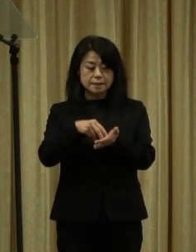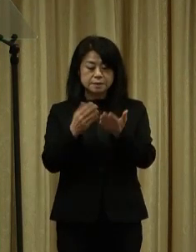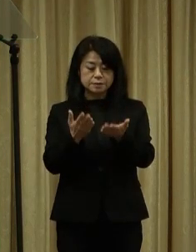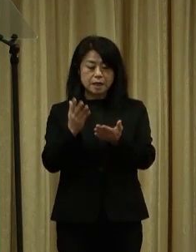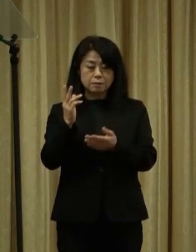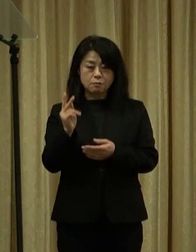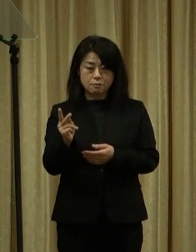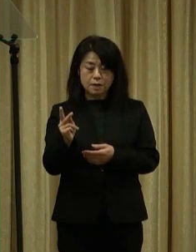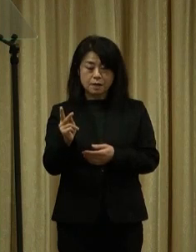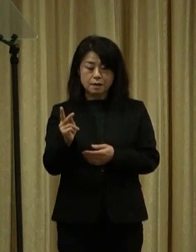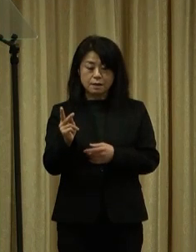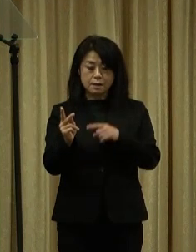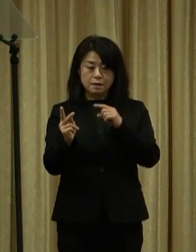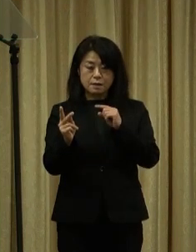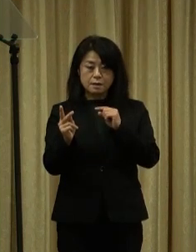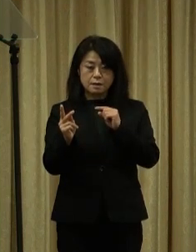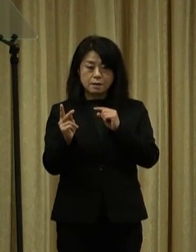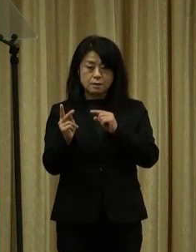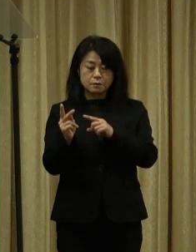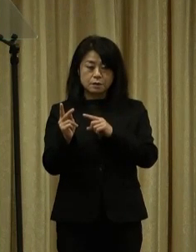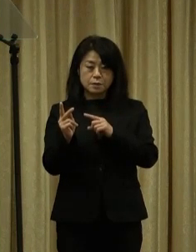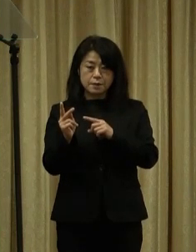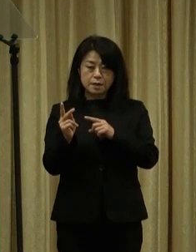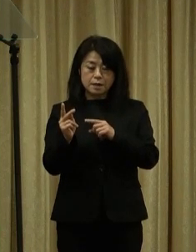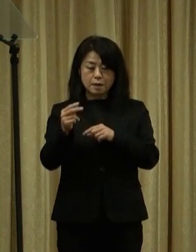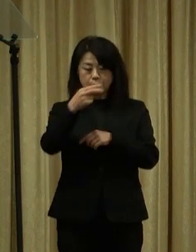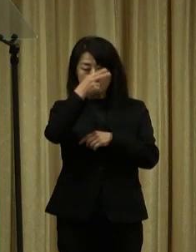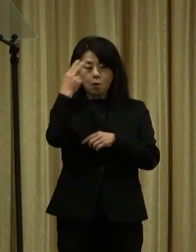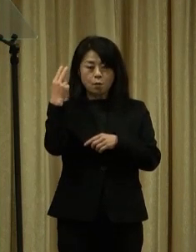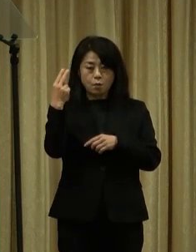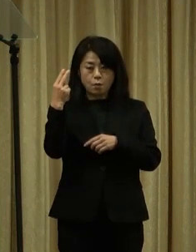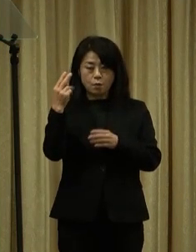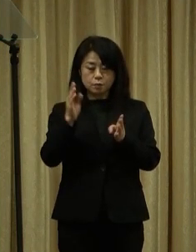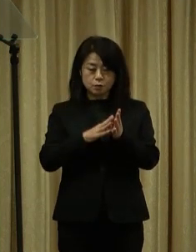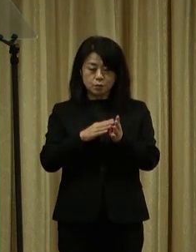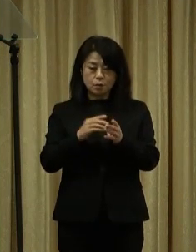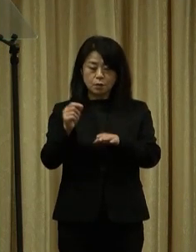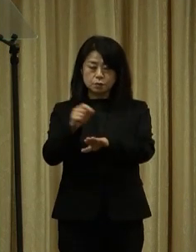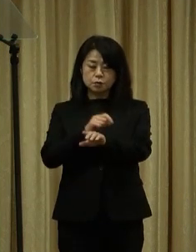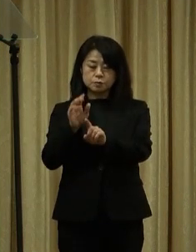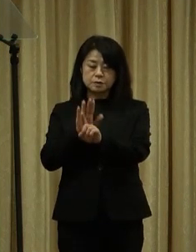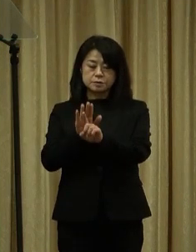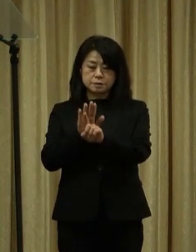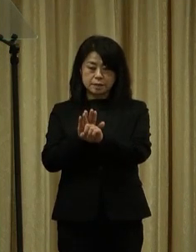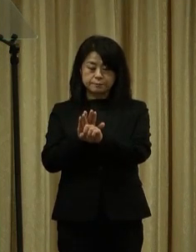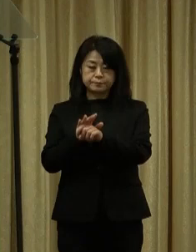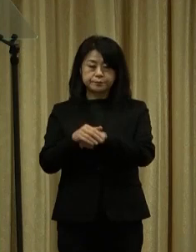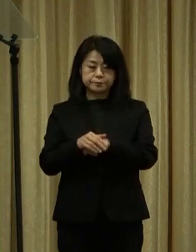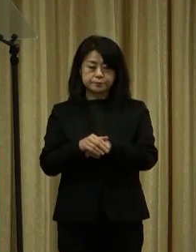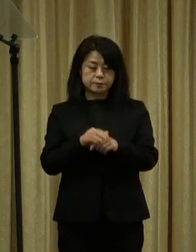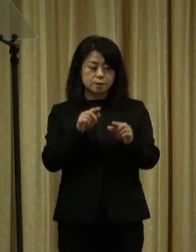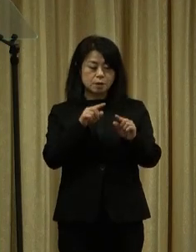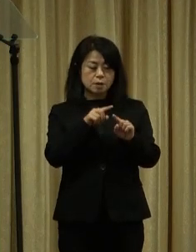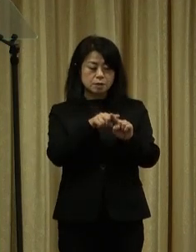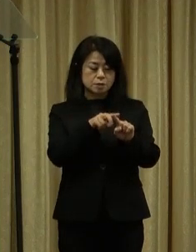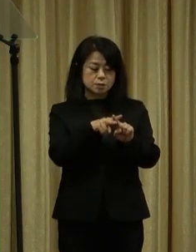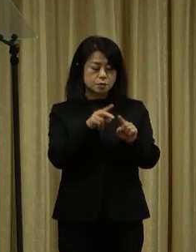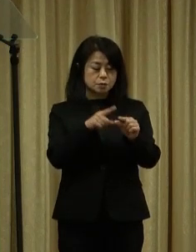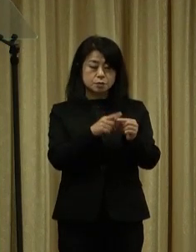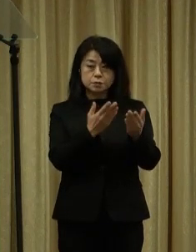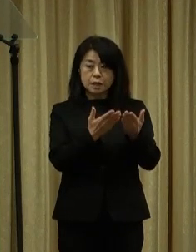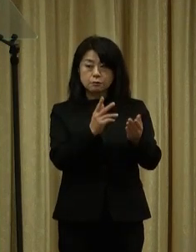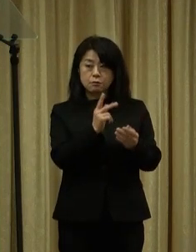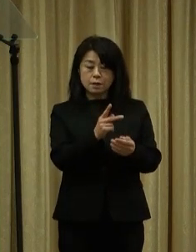化、これは当然高校とそれから特別支援ということになりますが、それと小中学校化、これ